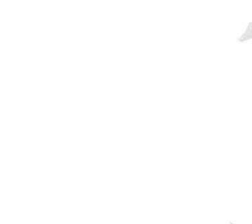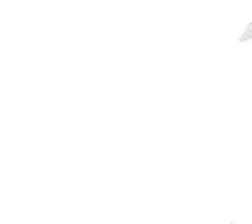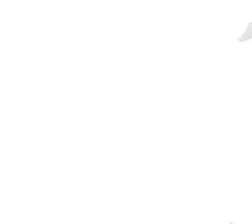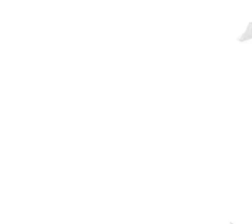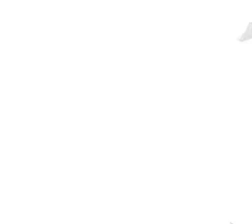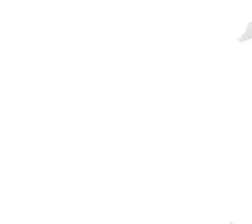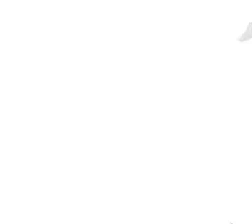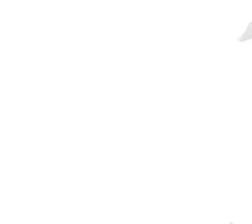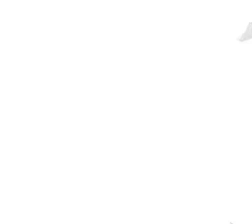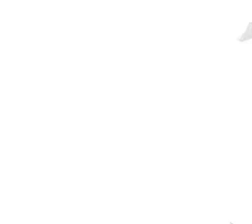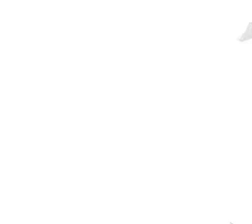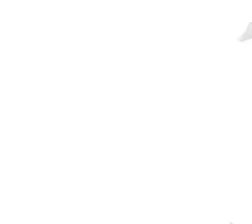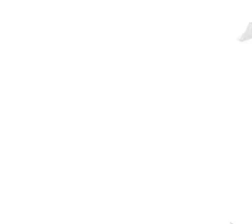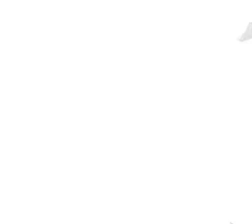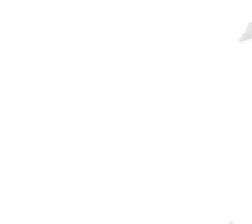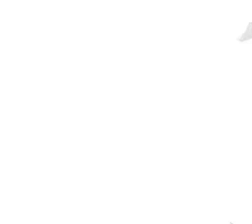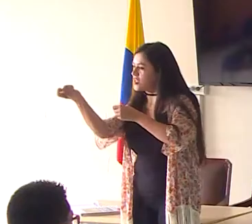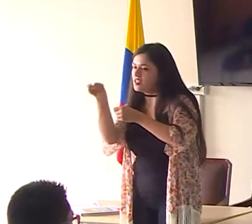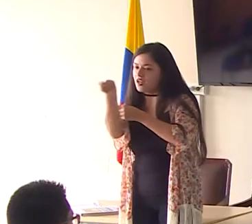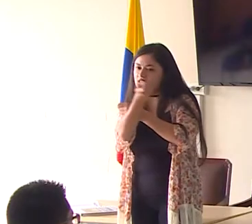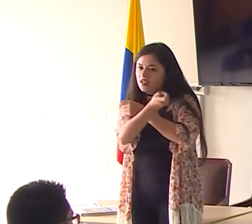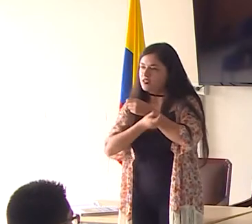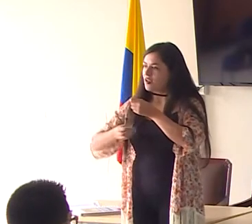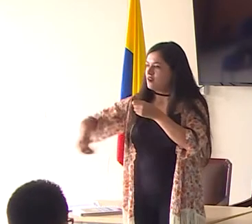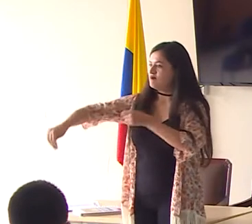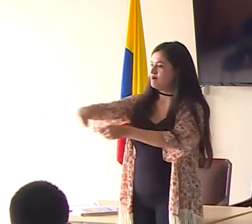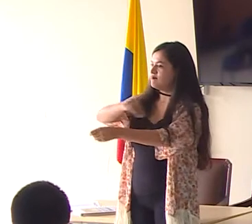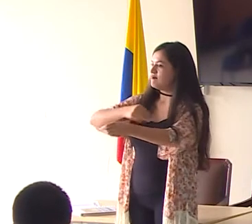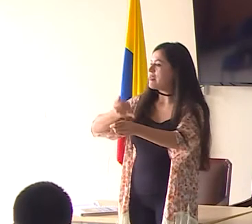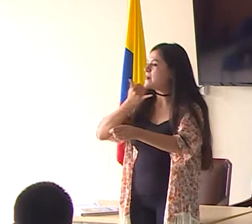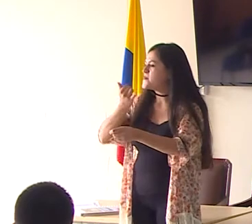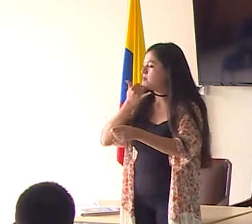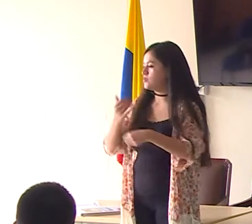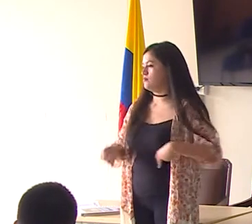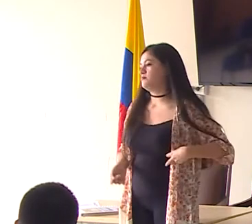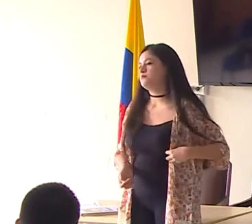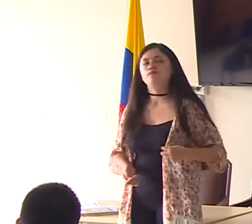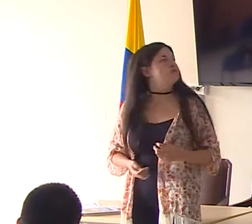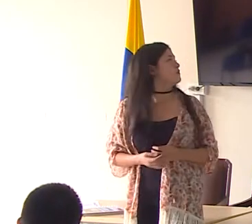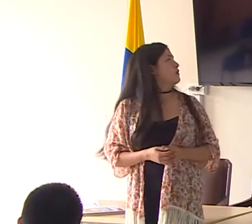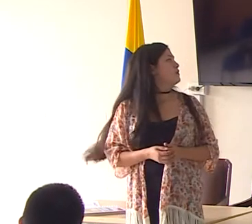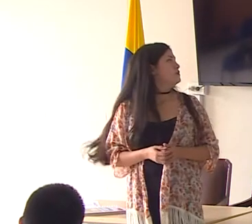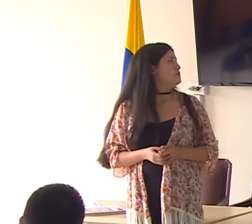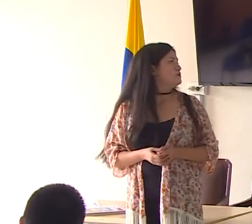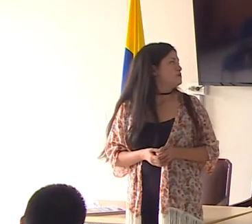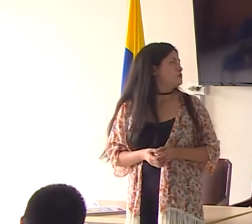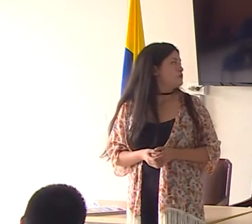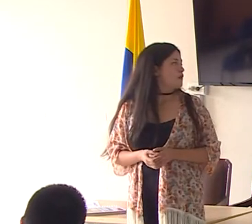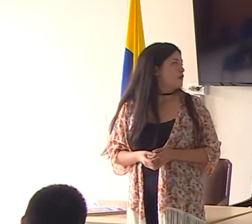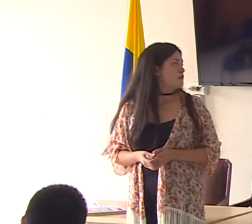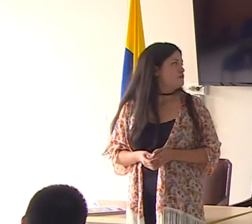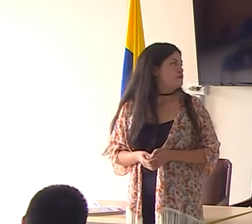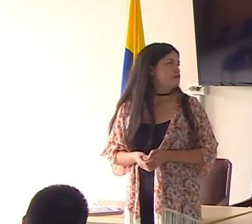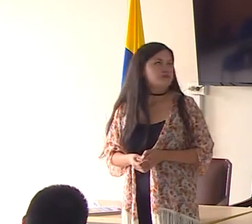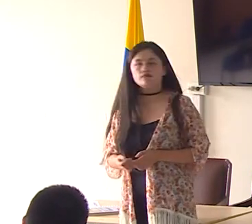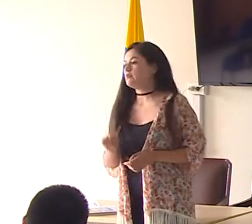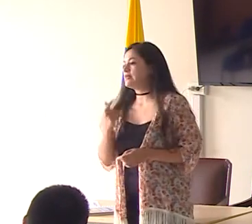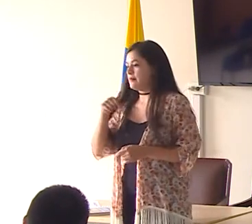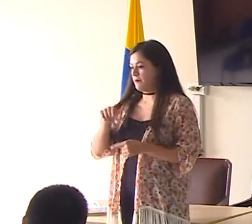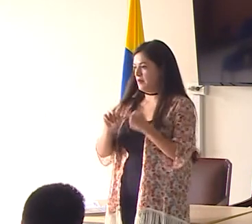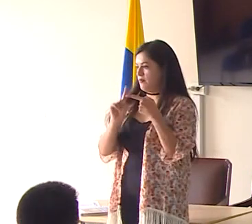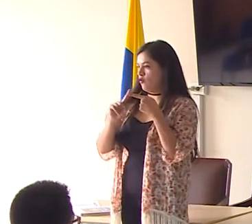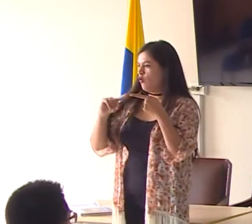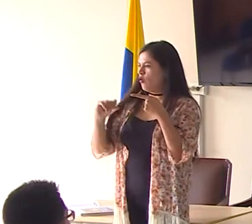el proceso de metropolización de bogotá uno podría afirmar esa primer es el primer estadio urbano que se inició